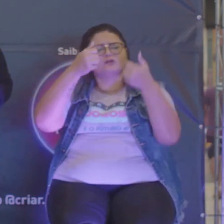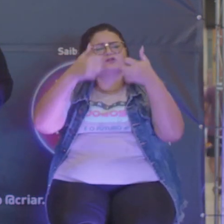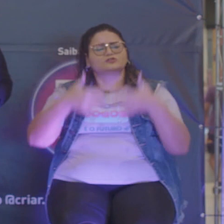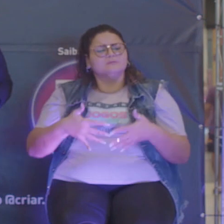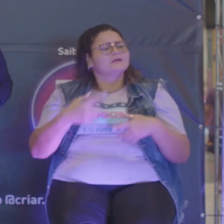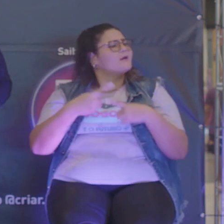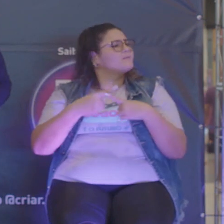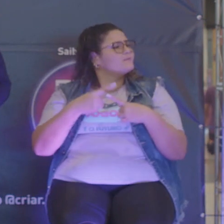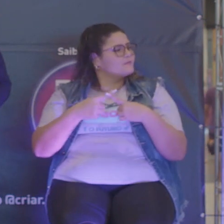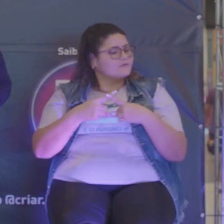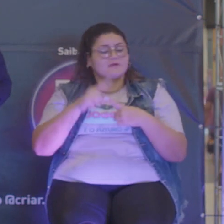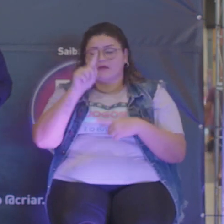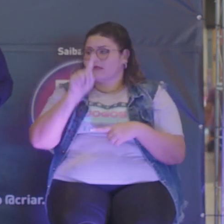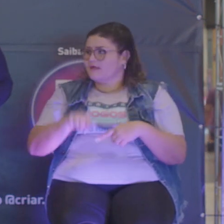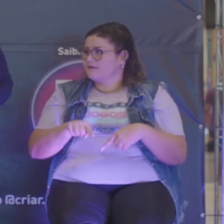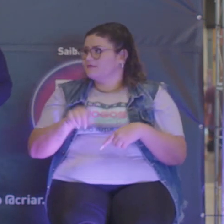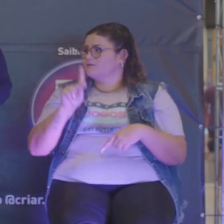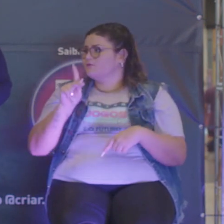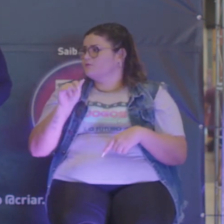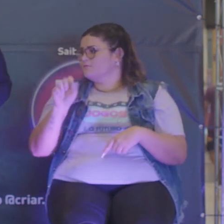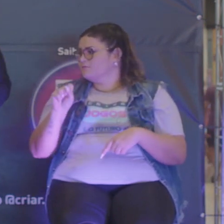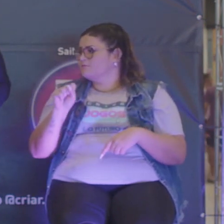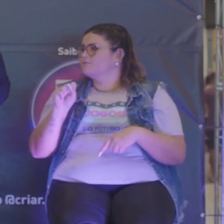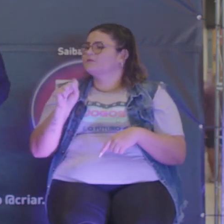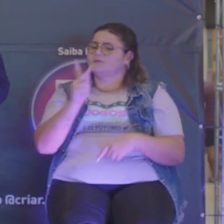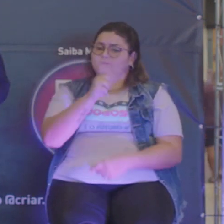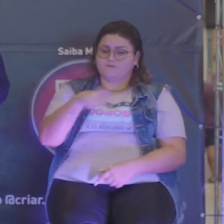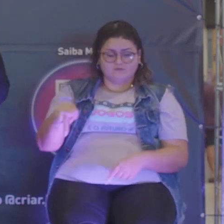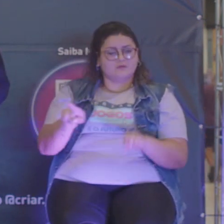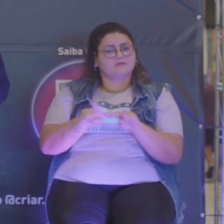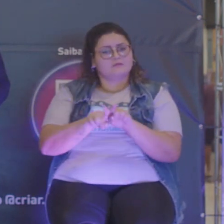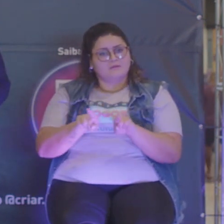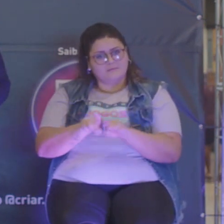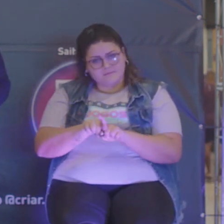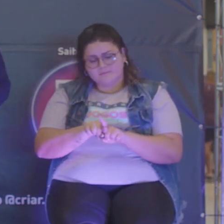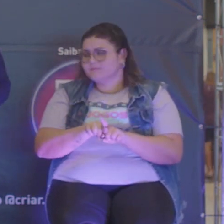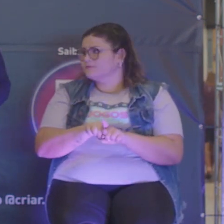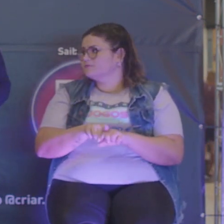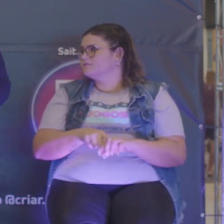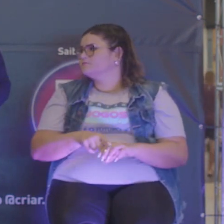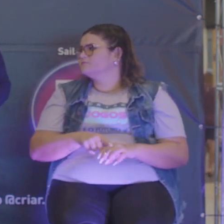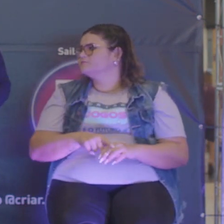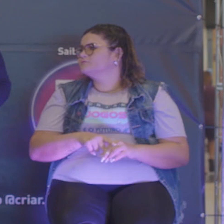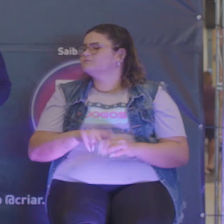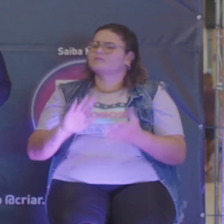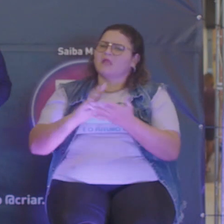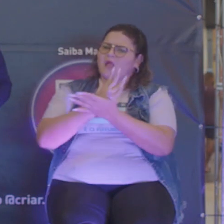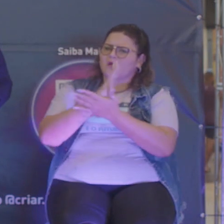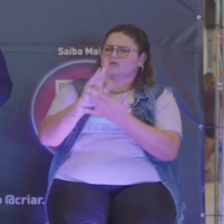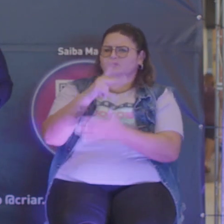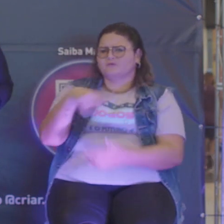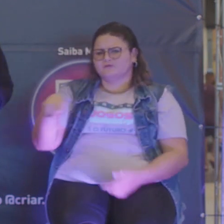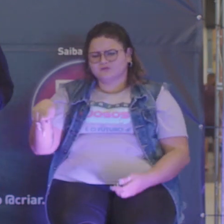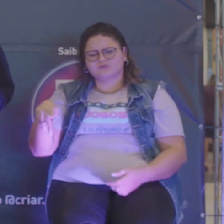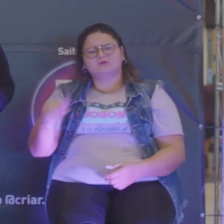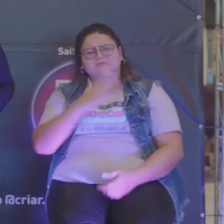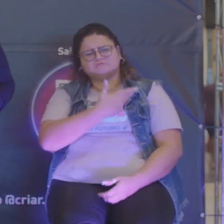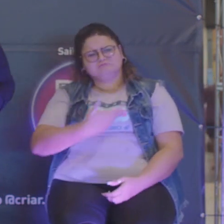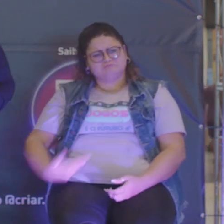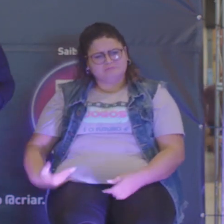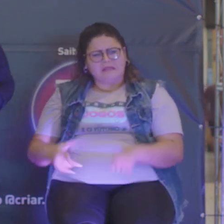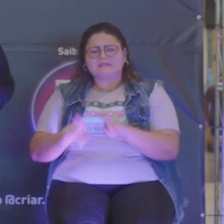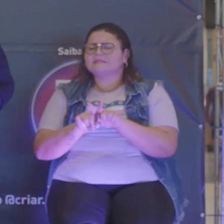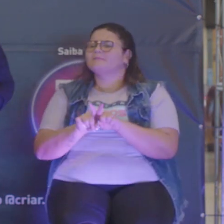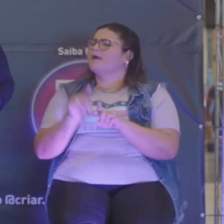explicar, acho que é essa coisa de explicar para os pais, explicar para professores. Eu também já conversei com alguns professores de rede pública, inclusive,